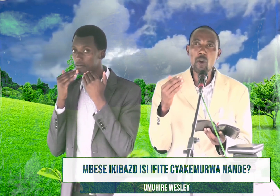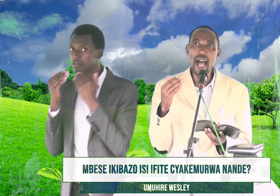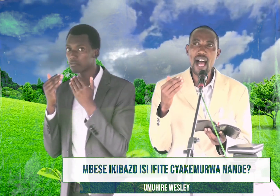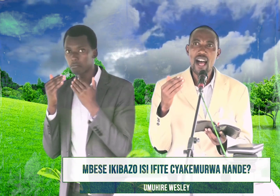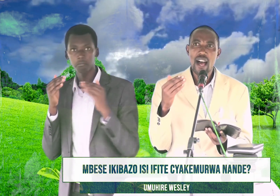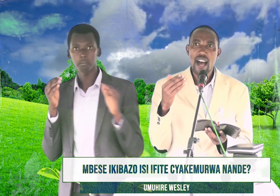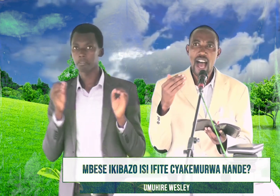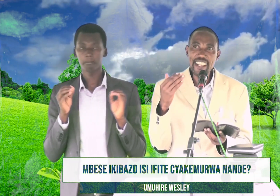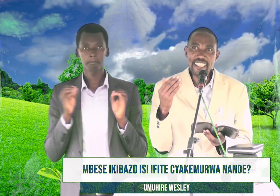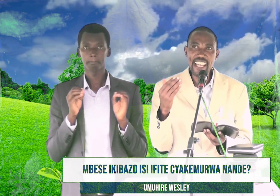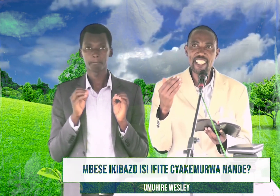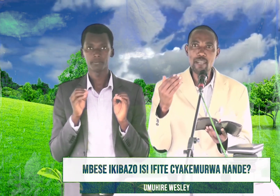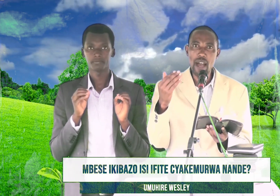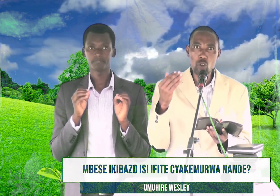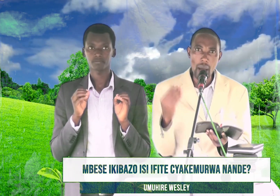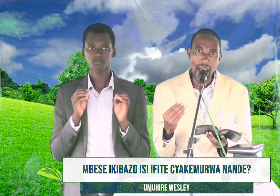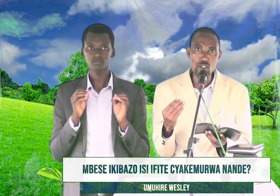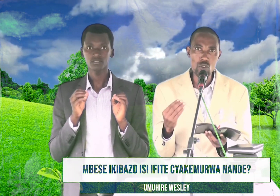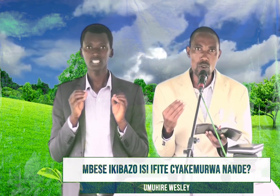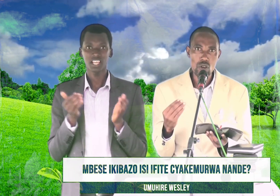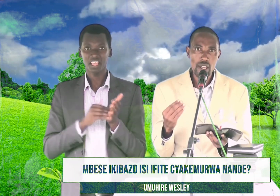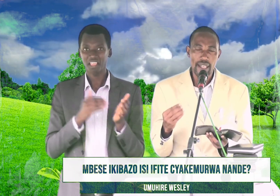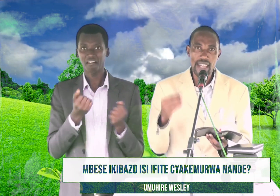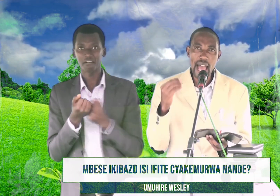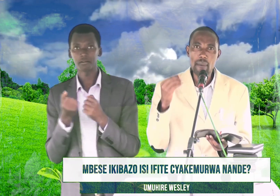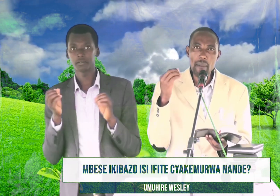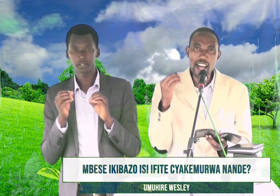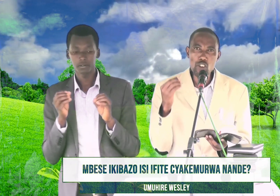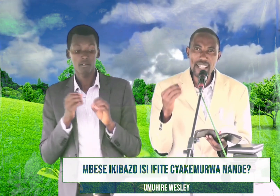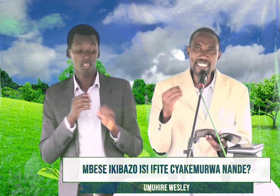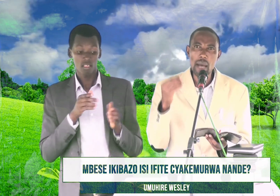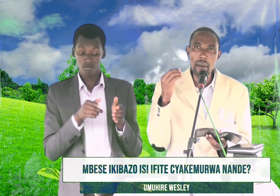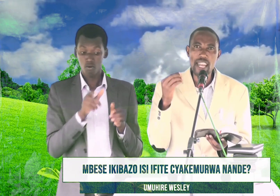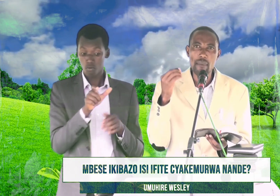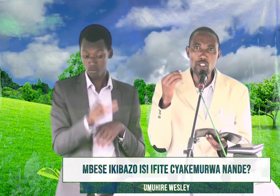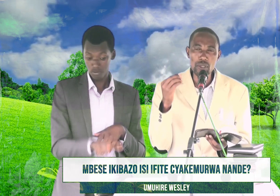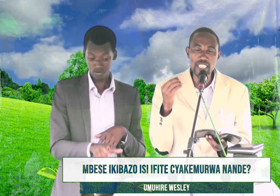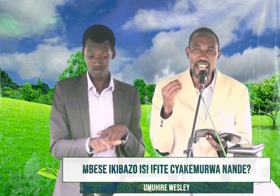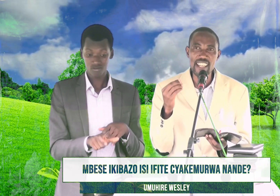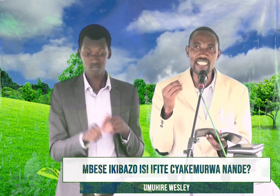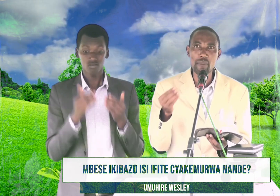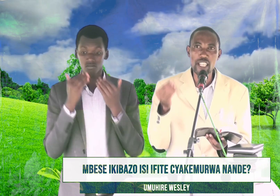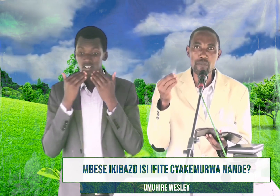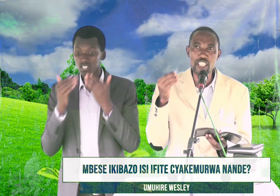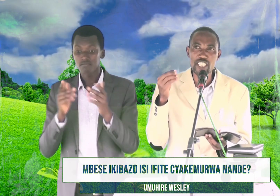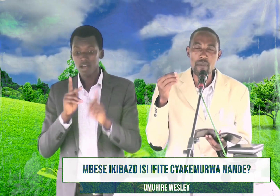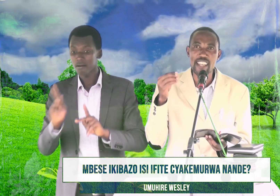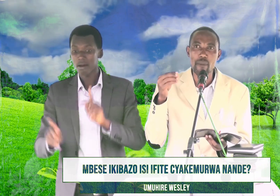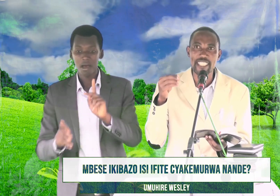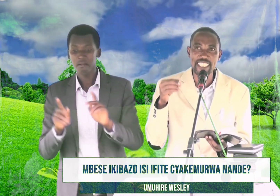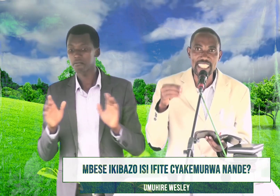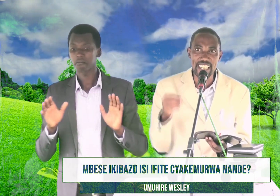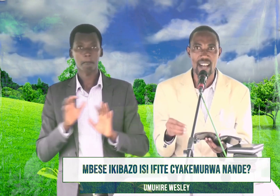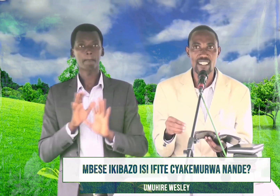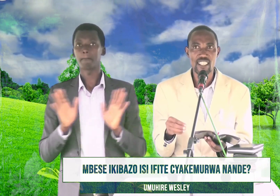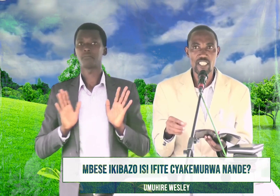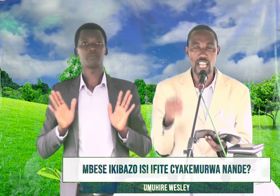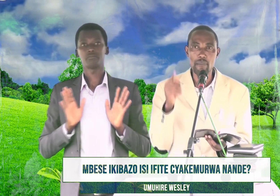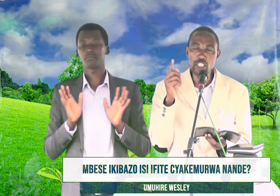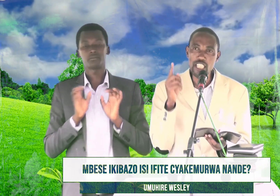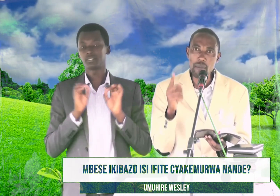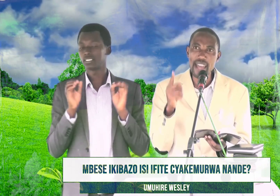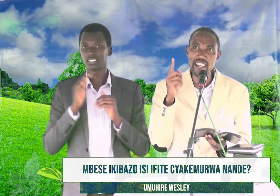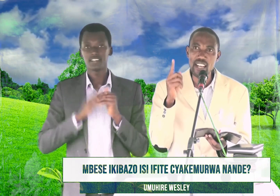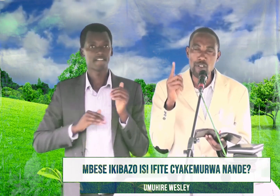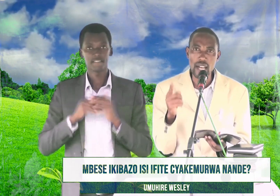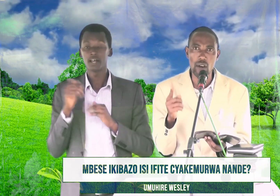usibye no kuba ari indashima ku bantu ntabwo abantu bazaba bareba n'ubugira neza bw'ibyiza Imana ibagirira